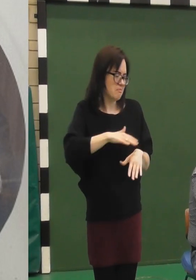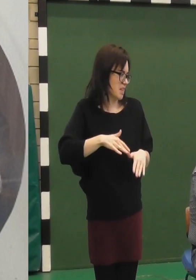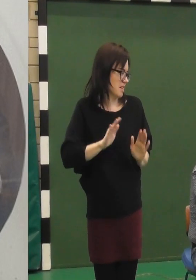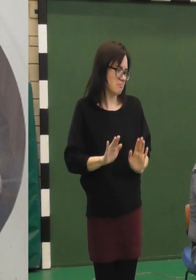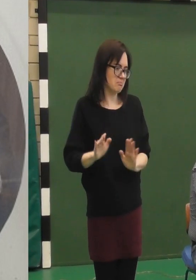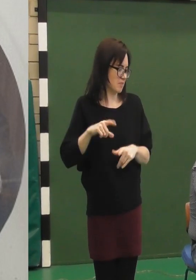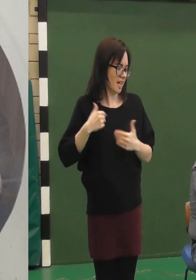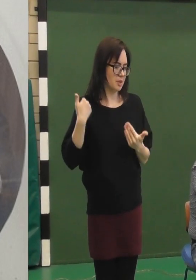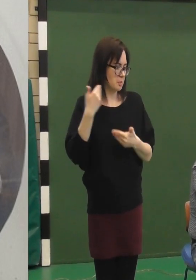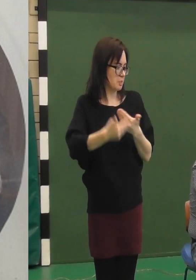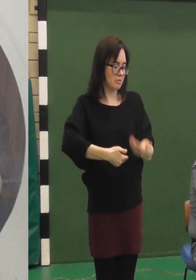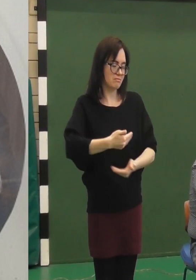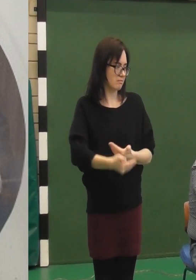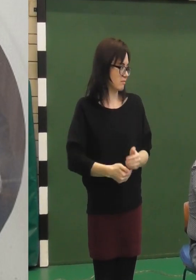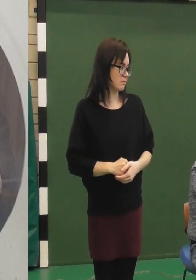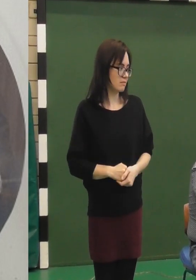éltünk.